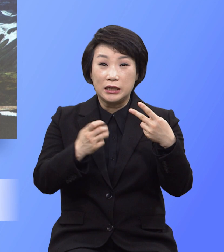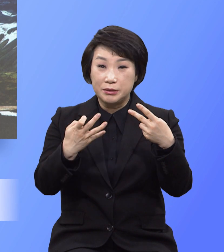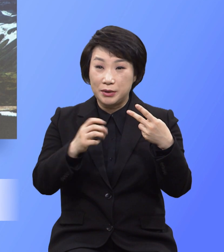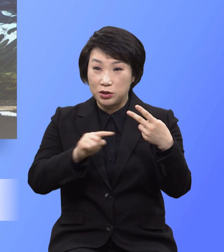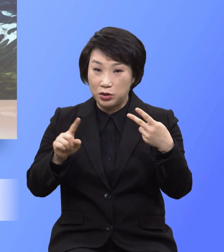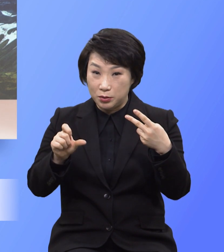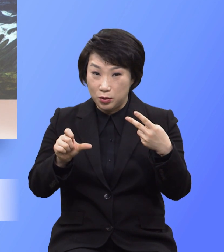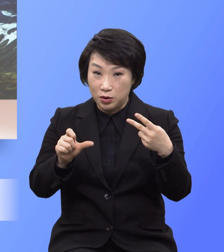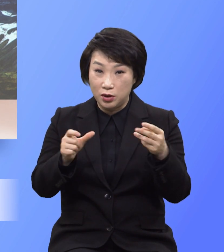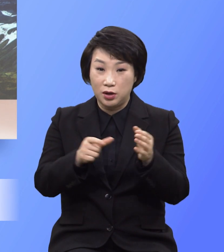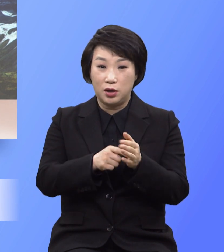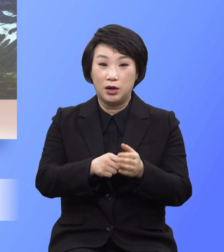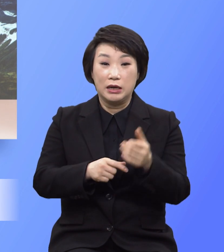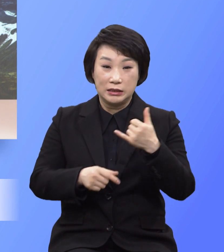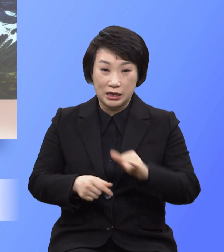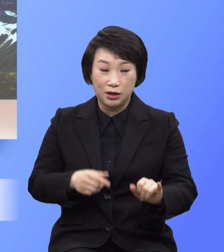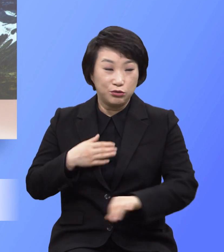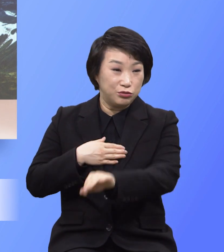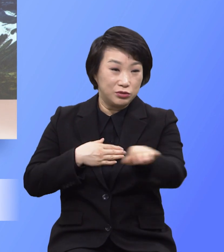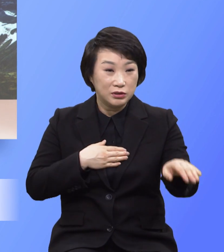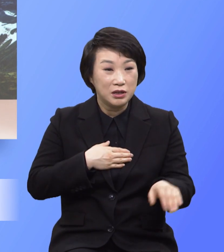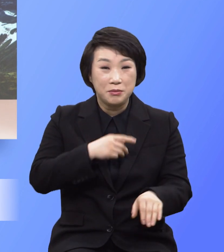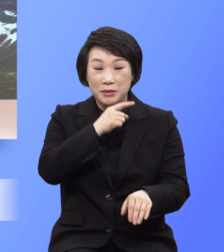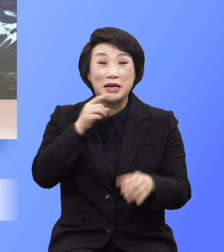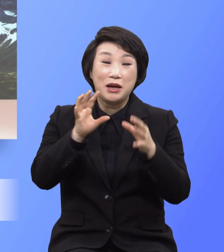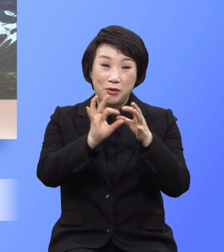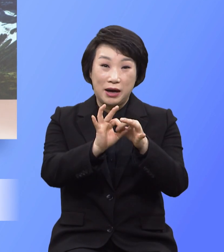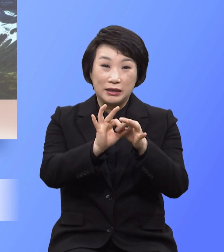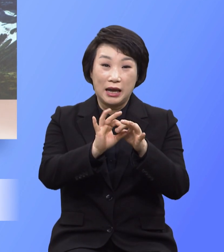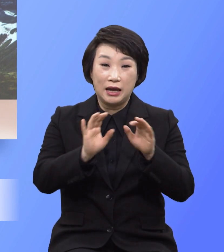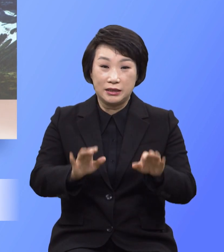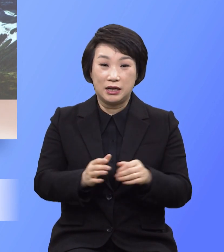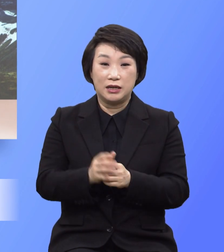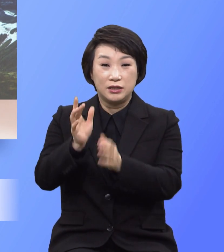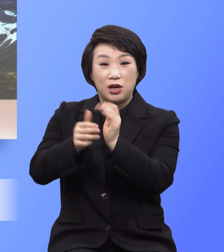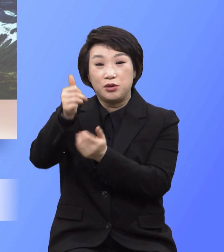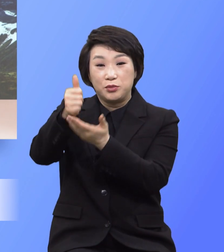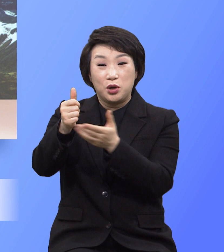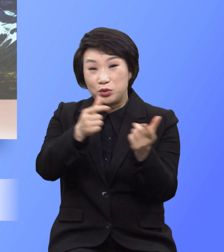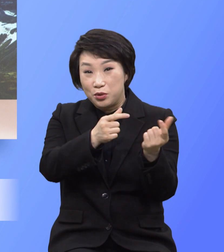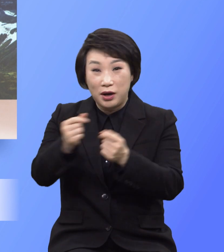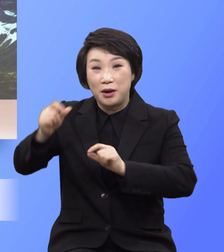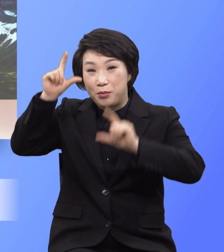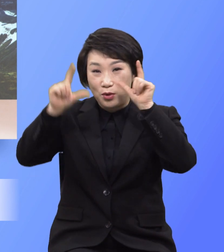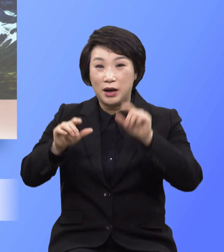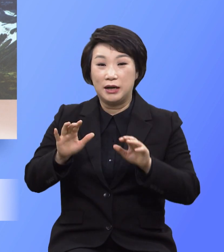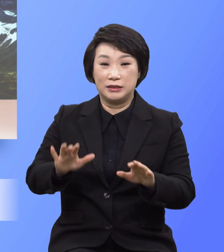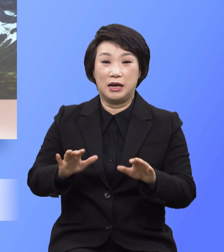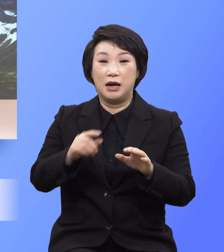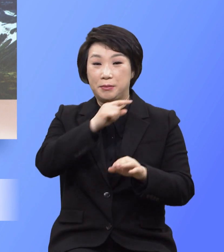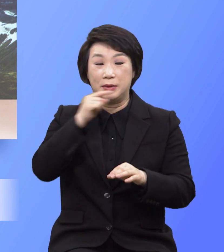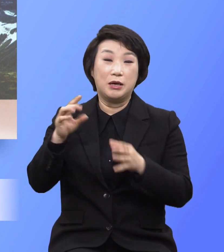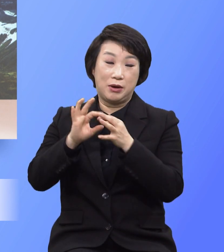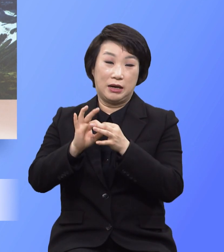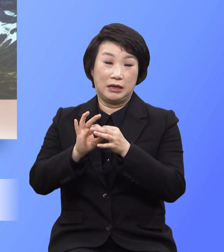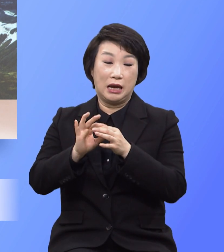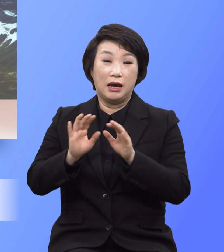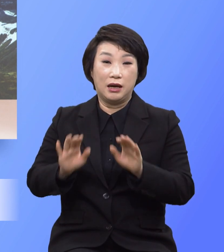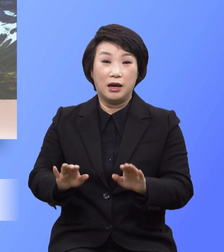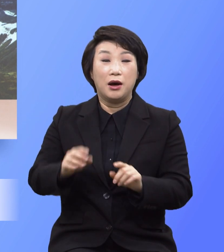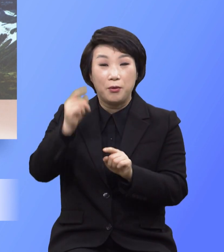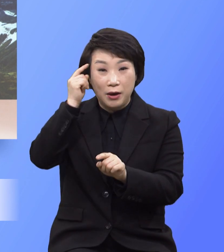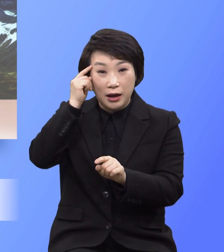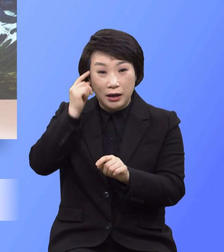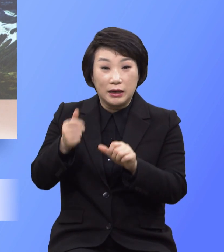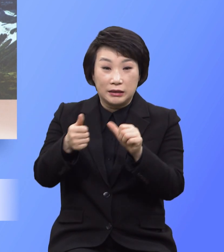15절에 자녀들은 혈육과 함께 속하였습니다. 그도 또한 한 모양으로 혈육에